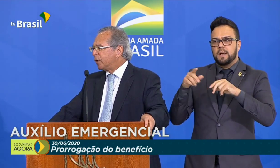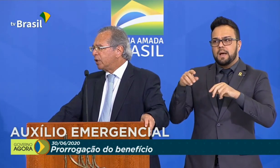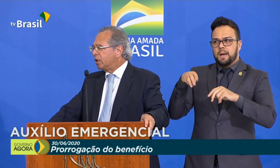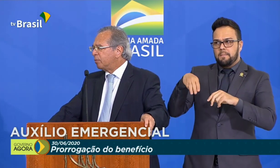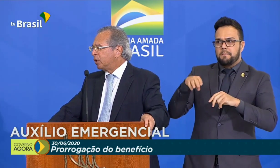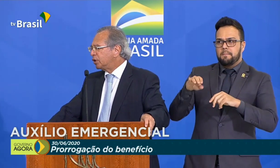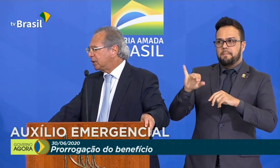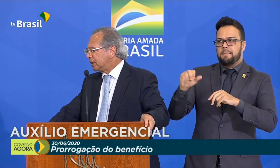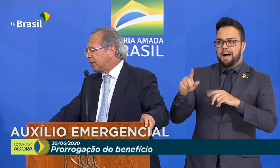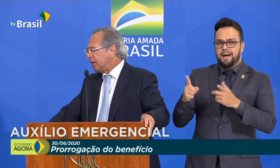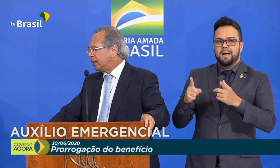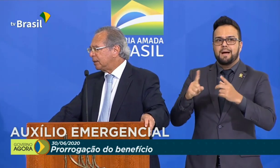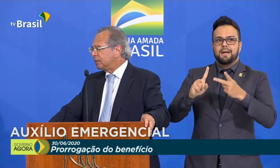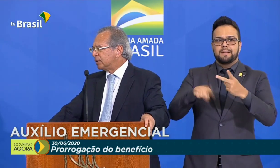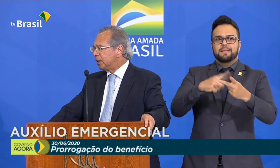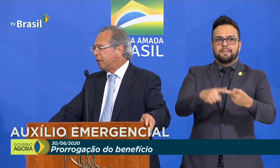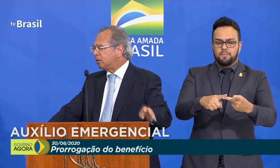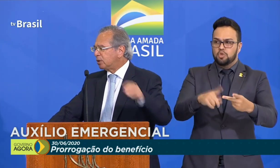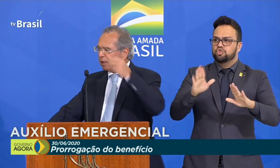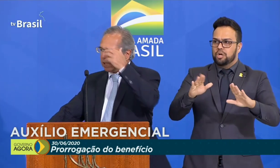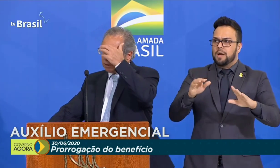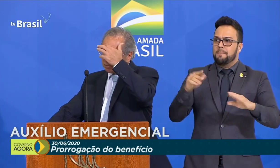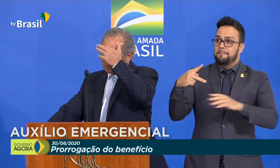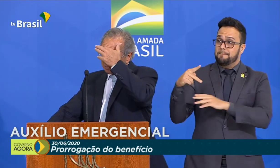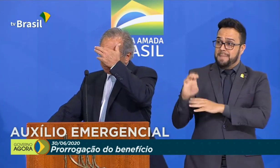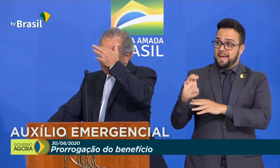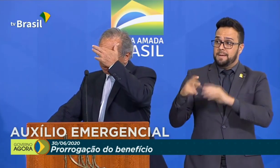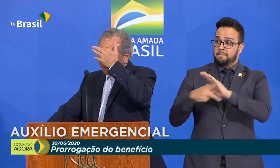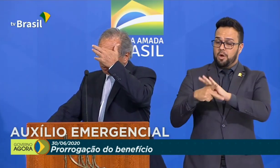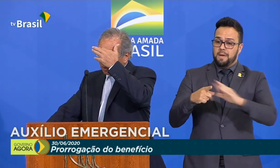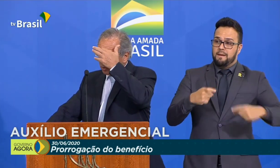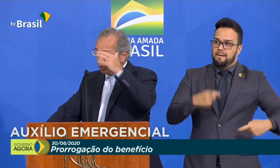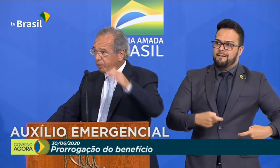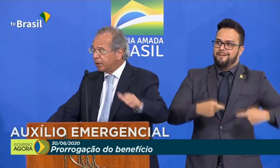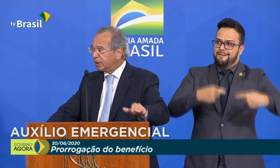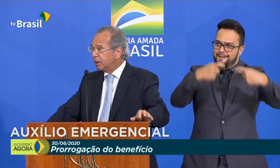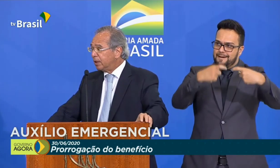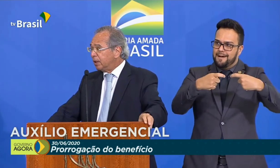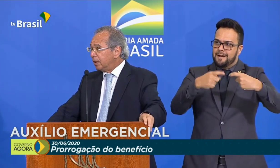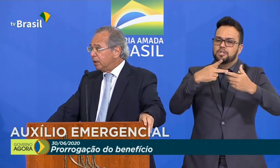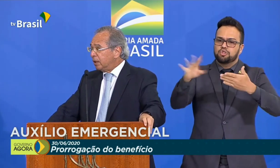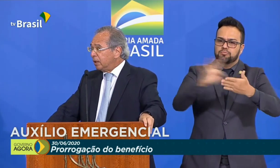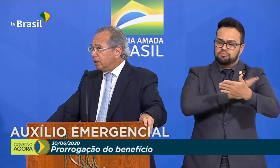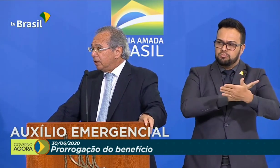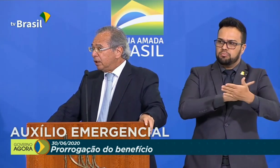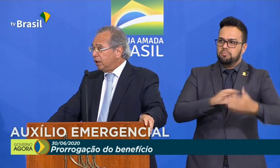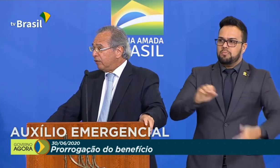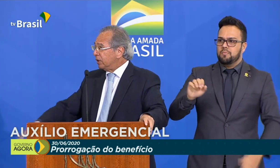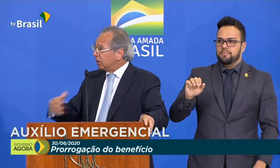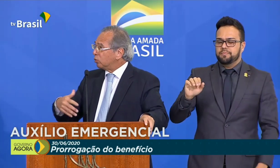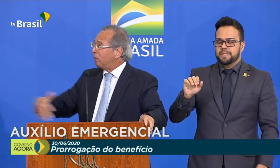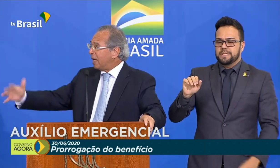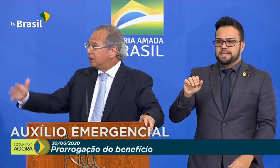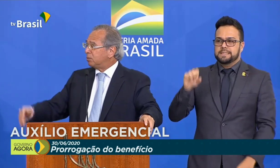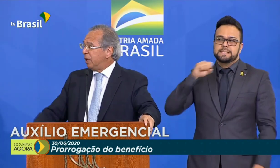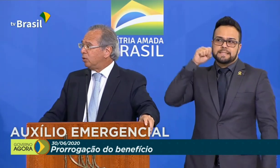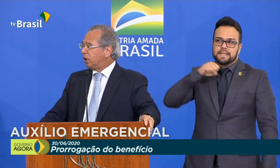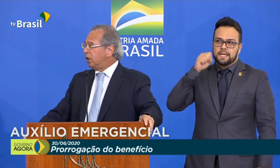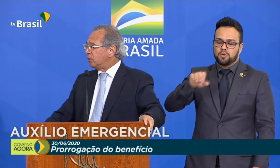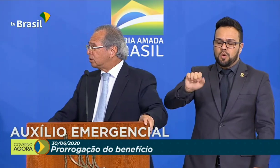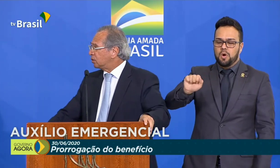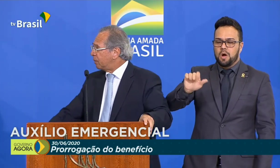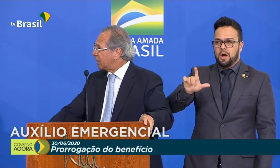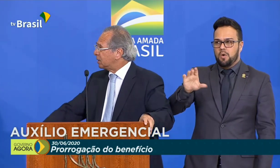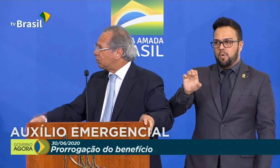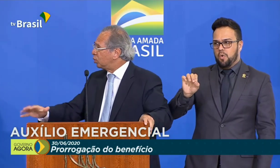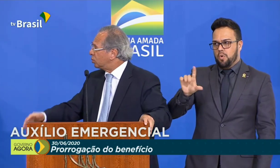Maia, e depois chancelada também no Senado, pelo senador Alcolumbre. E avançamos mais R$500